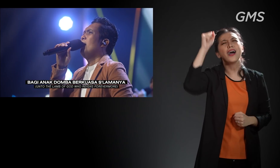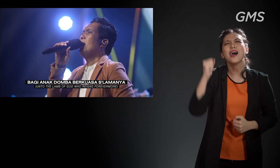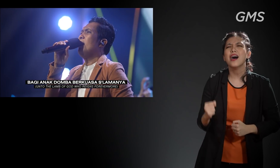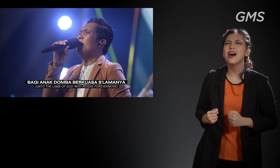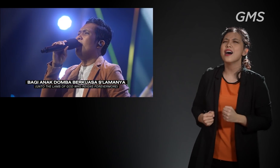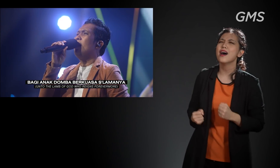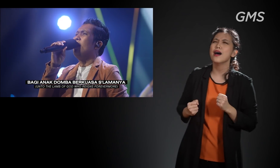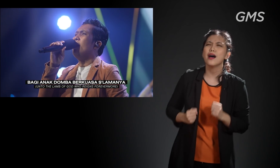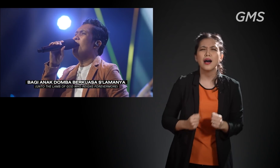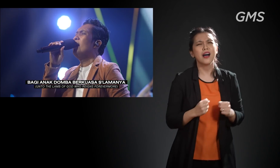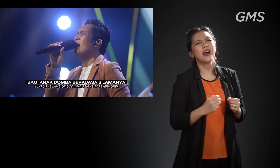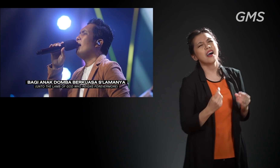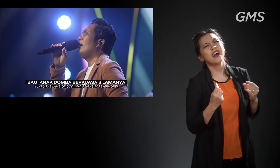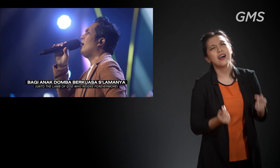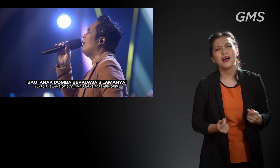selamanya.